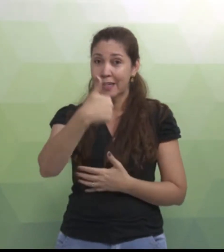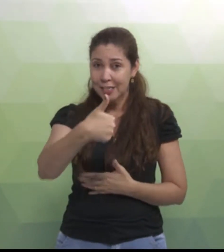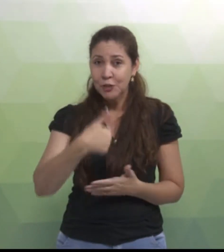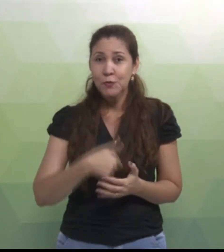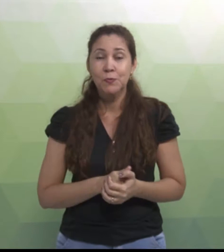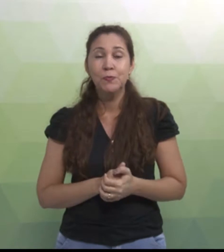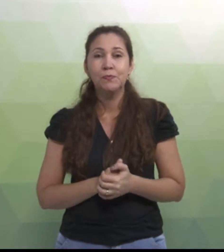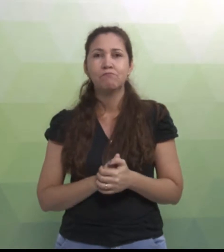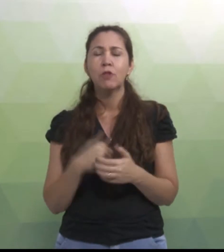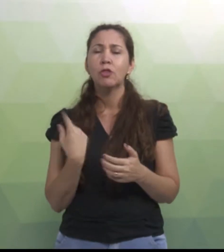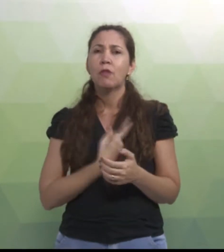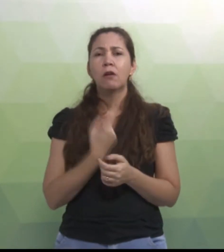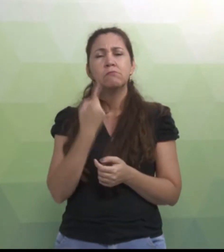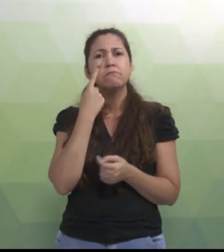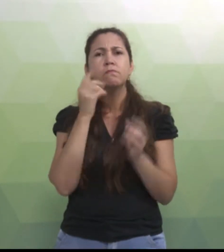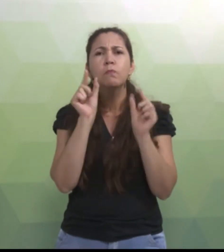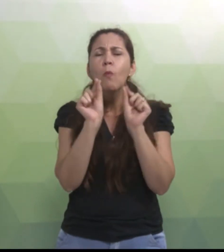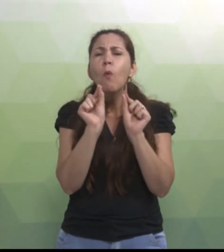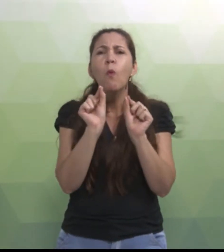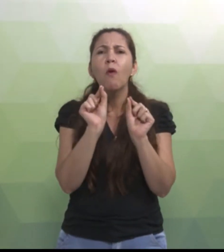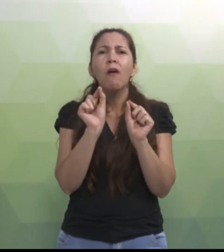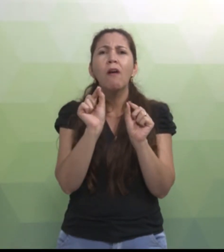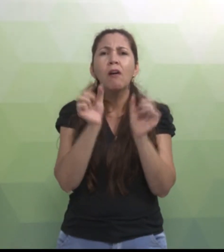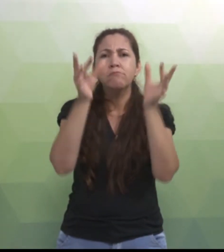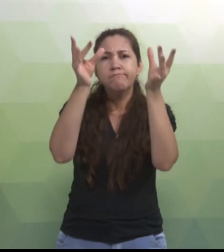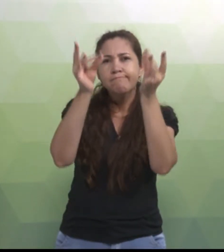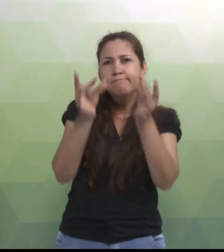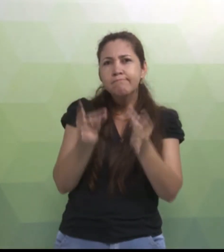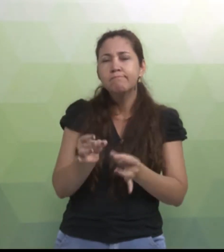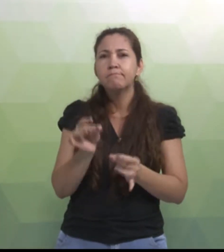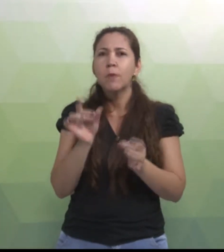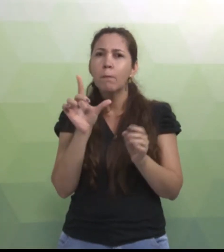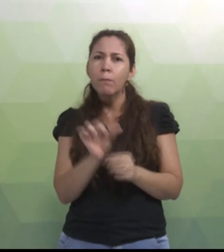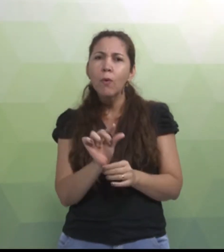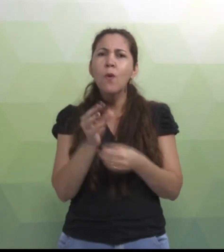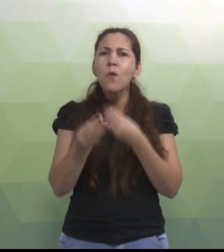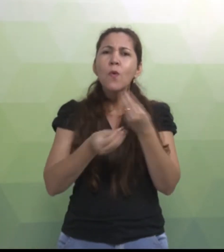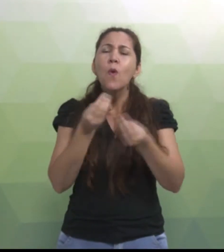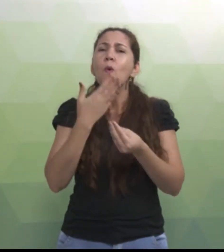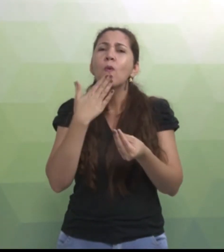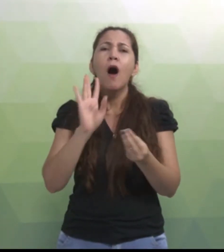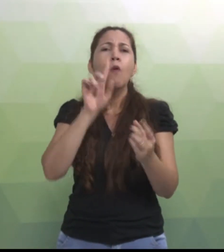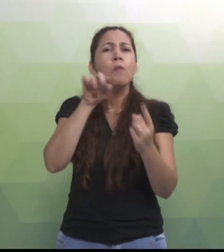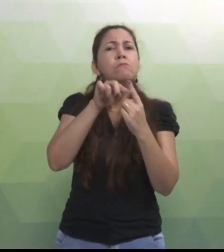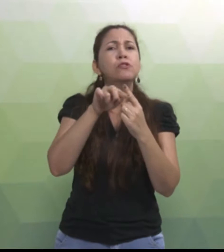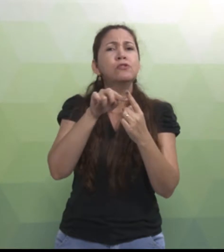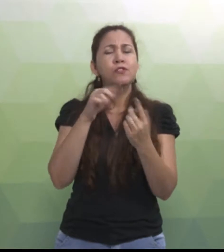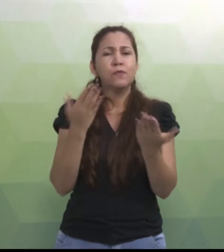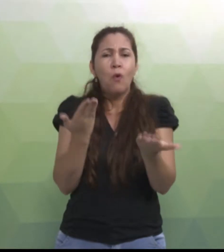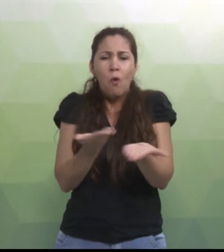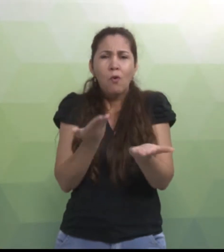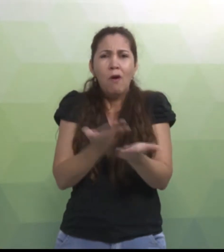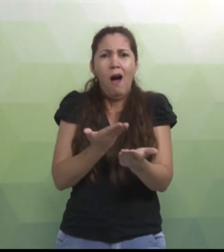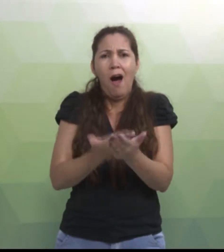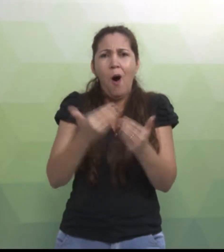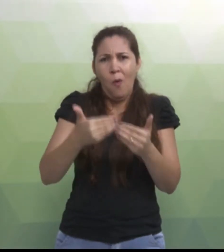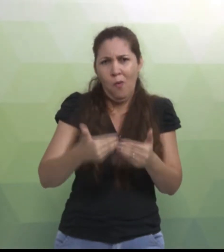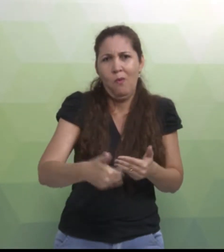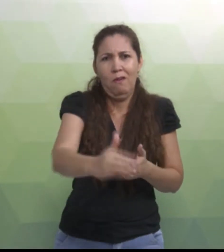então nós vamos falar um pouco sobre o nosso objetivo, o objetivo das nossas aulas. Então, na